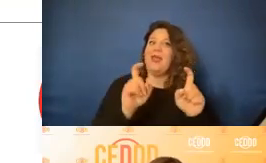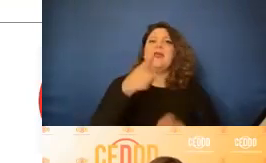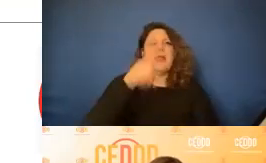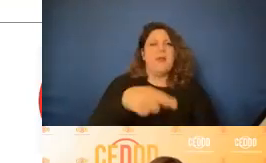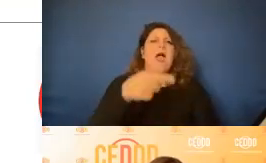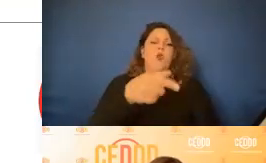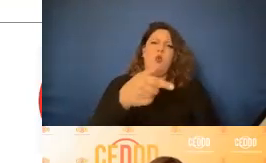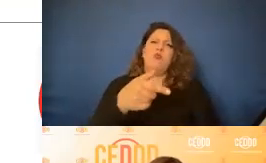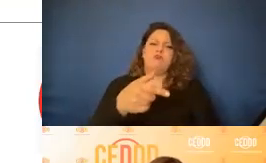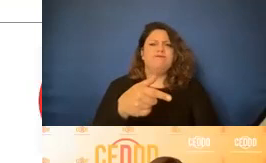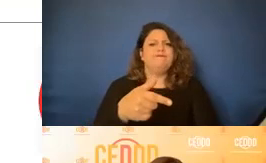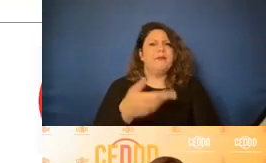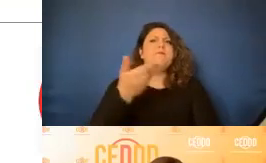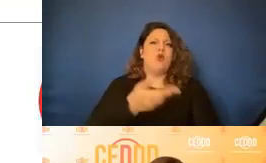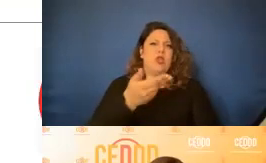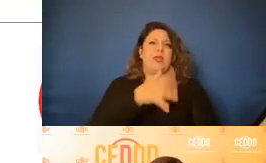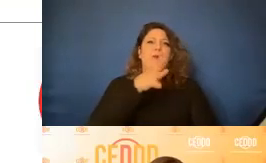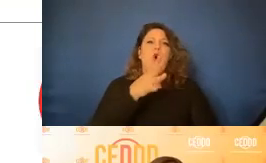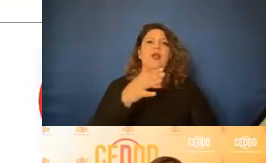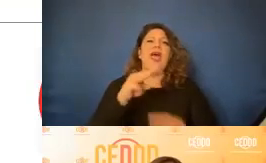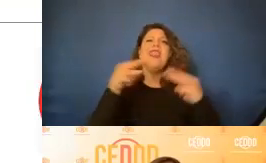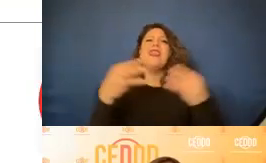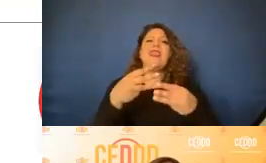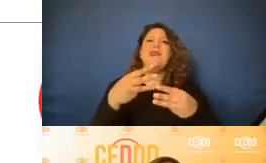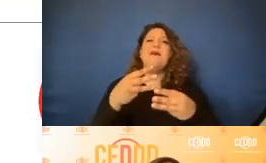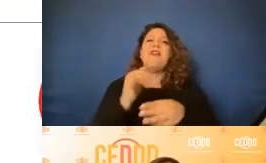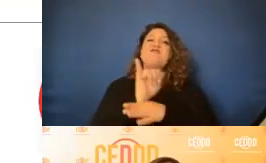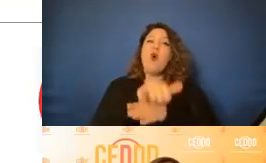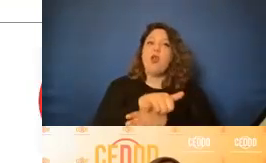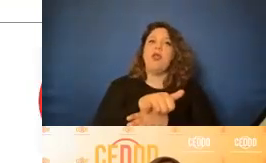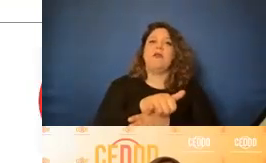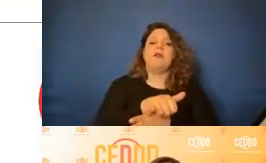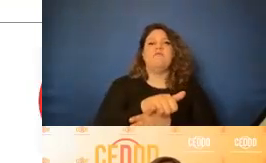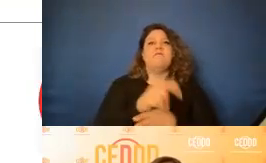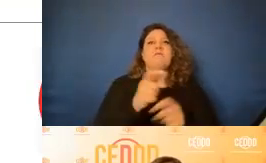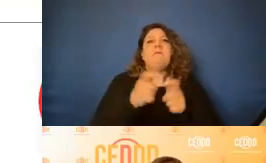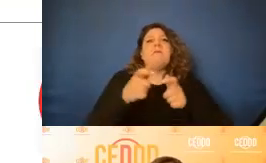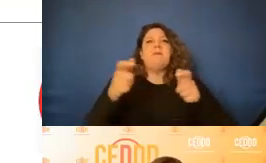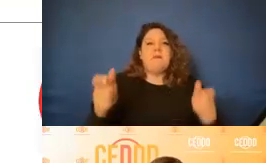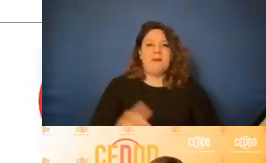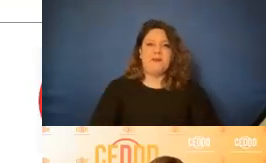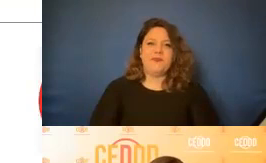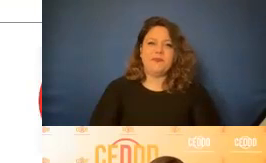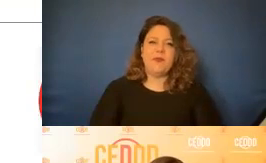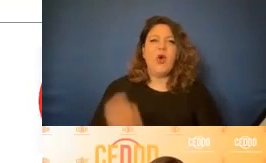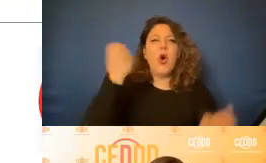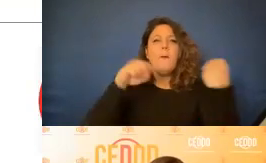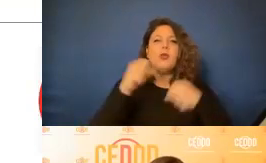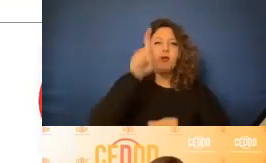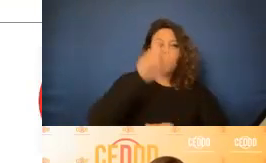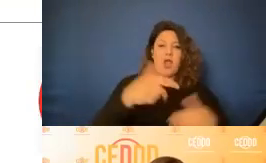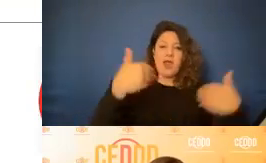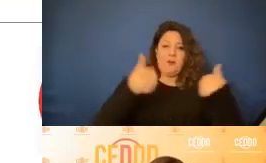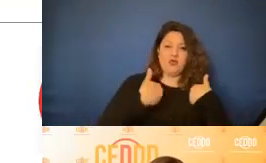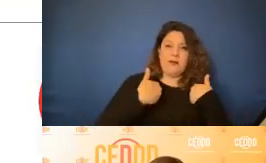un aumento de casos. Las conductas que tiene el acosador hacia la víctima son distintas o